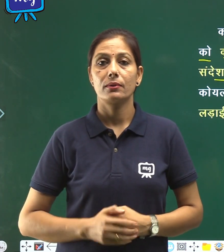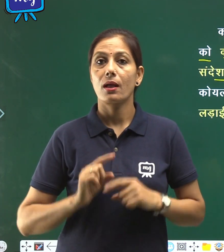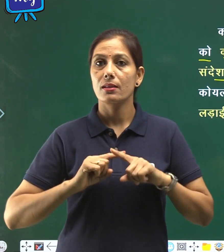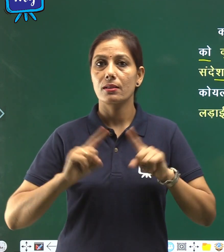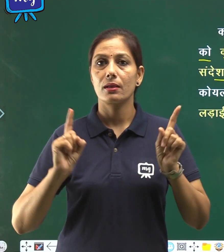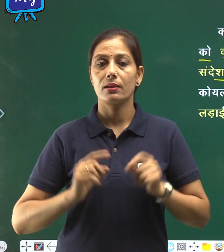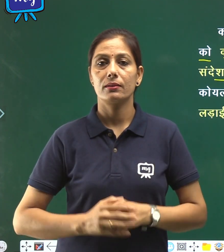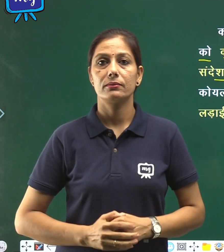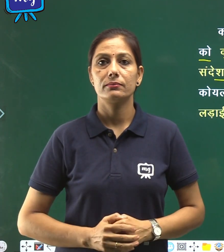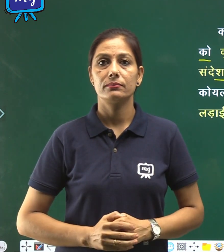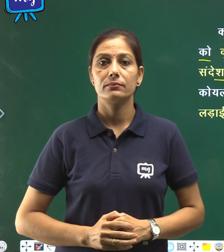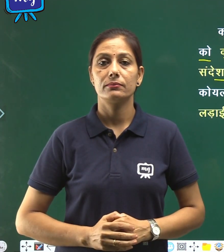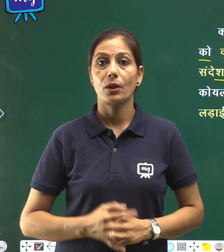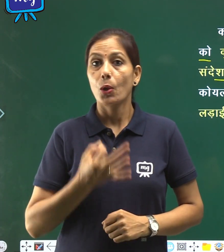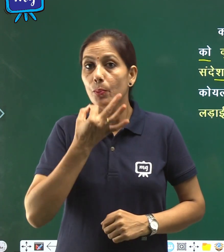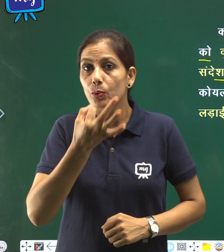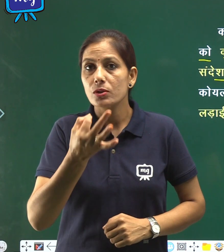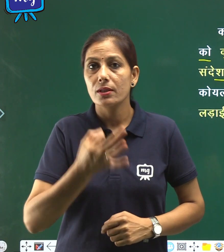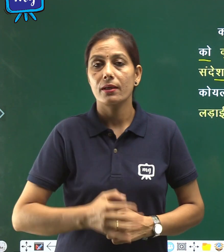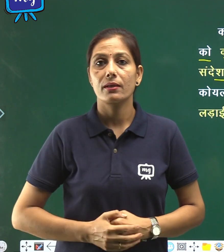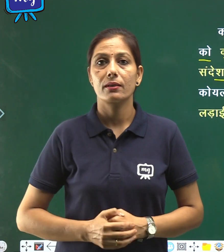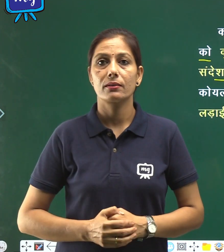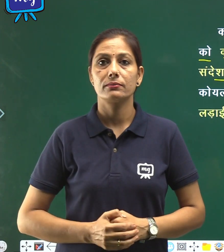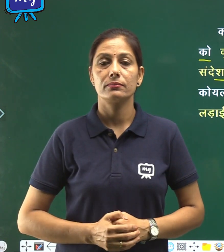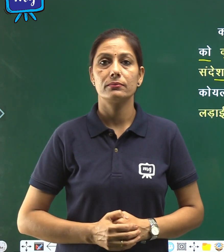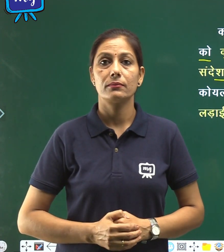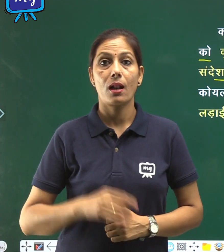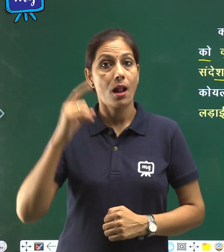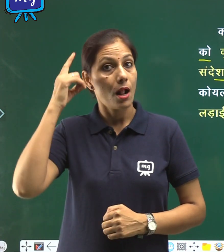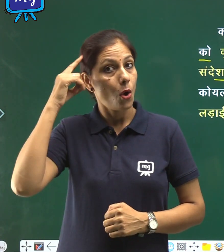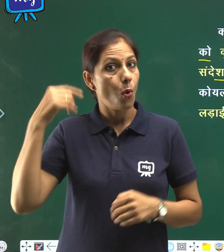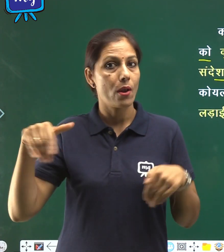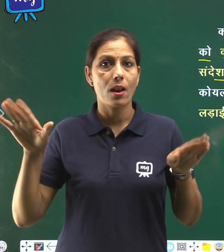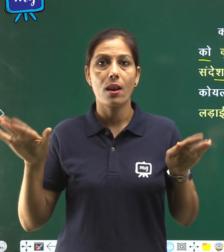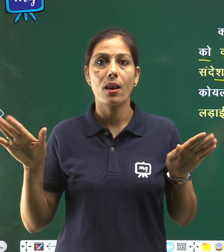तथा पूछता है कि कोयल,